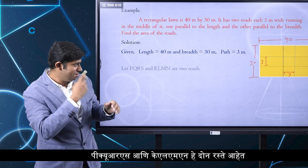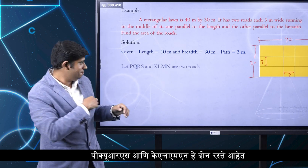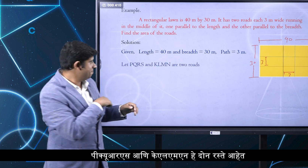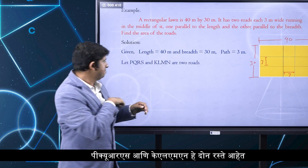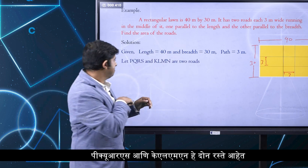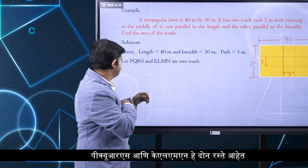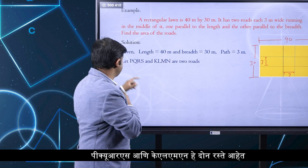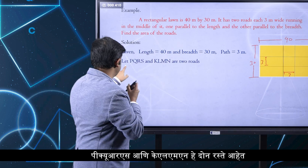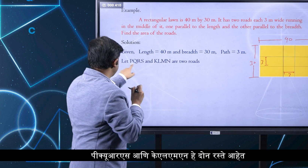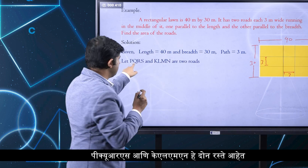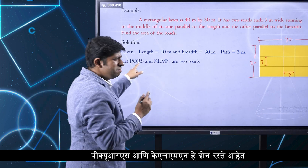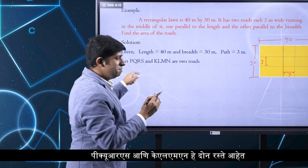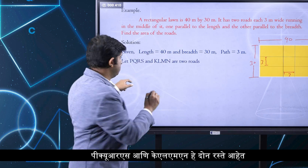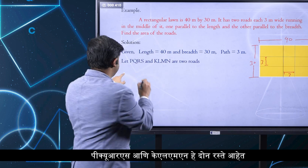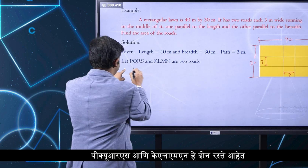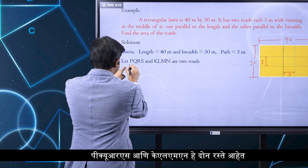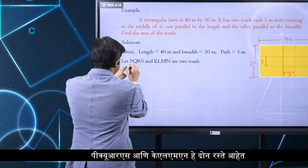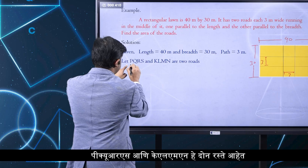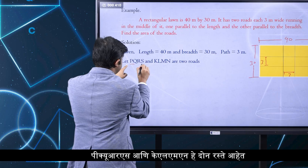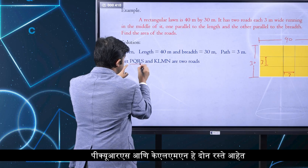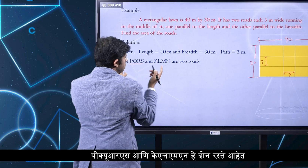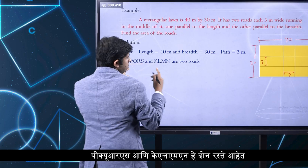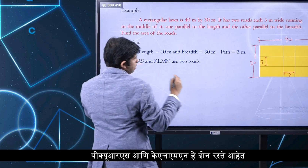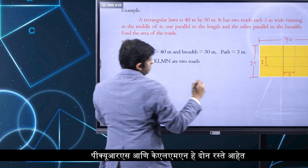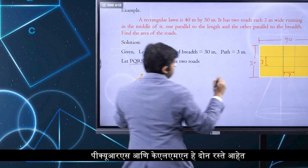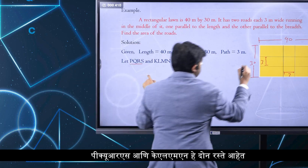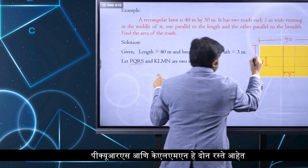PQRS आणि KLMN हे 2 रस्ते आहेत.